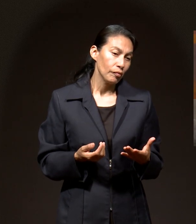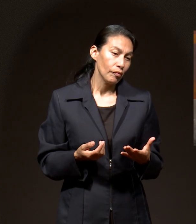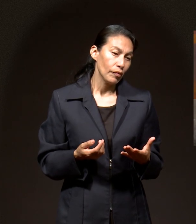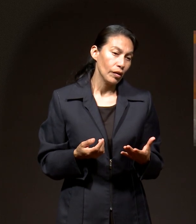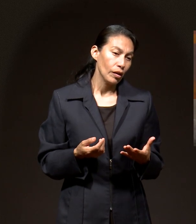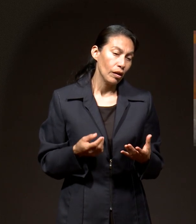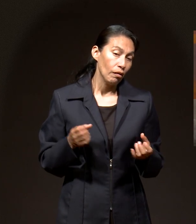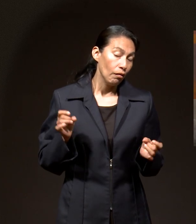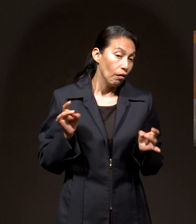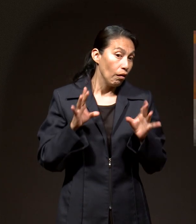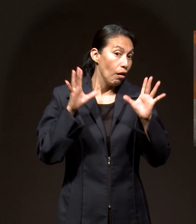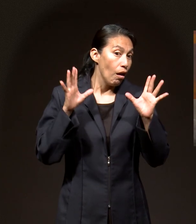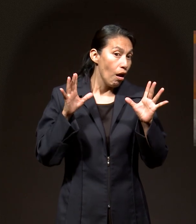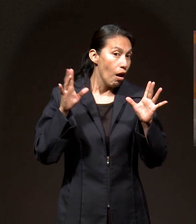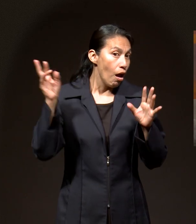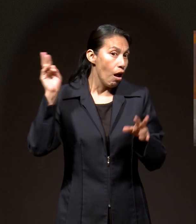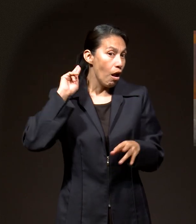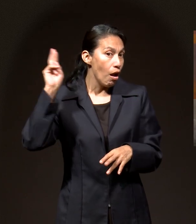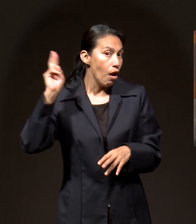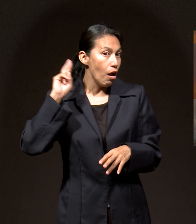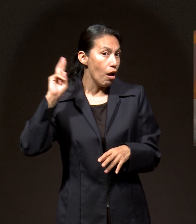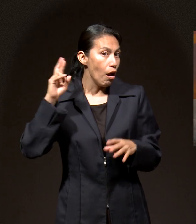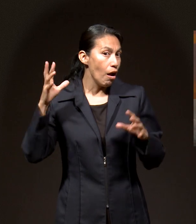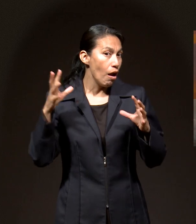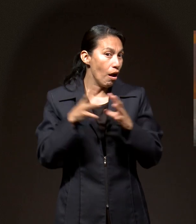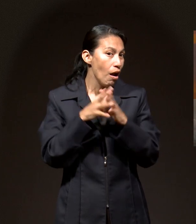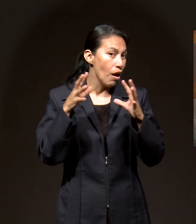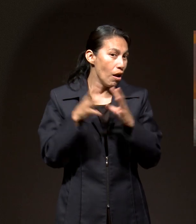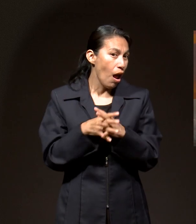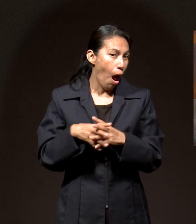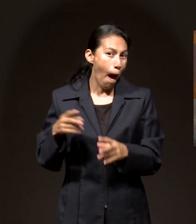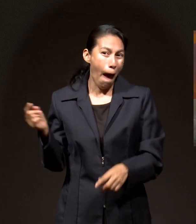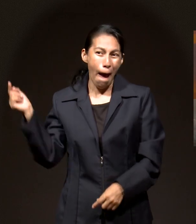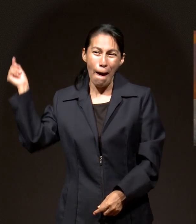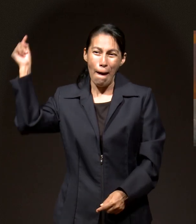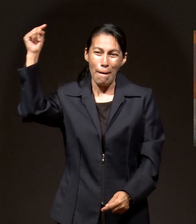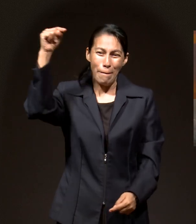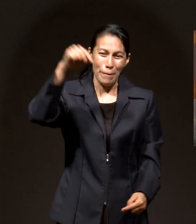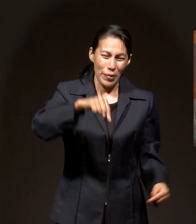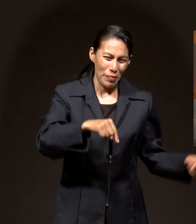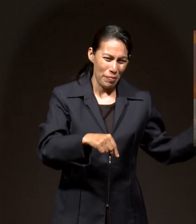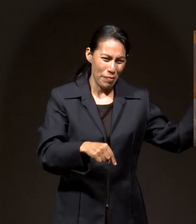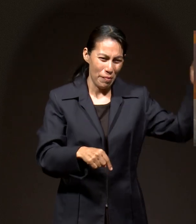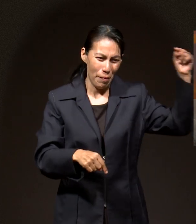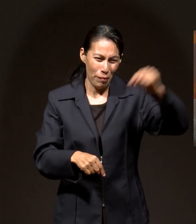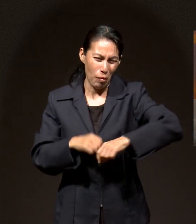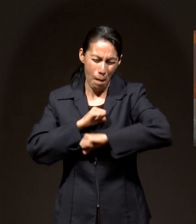todo esto, de repente suenan las alarmas de guerra, porque empiezan a caer misiles.